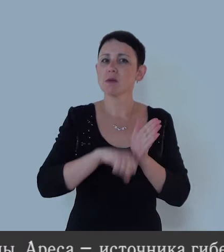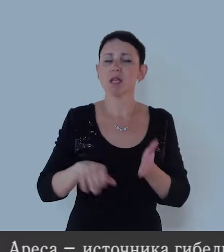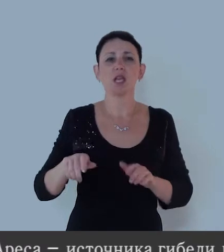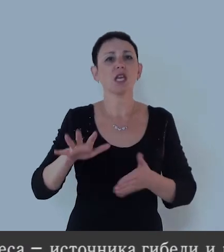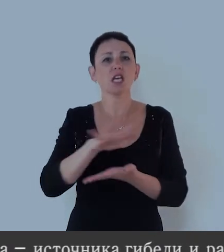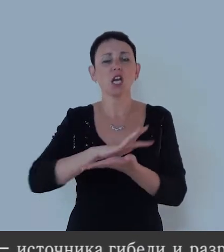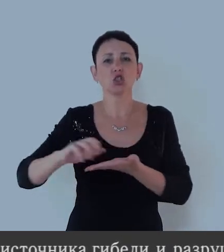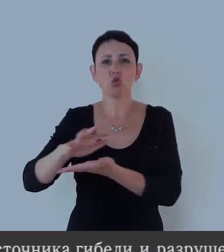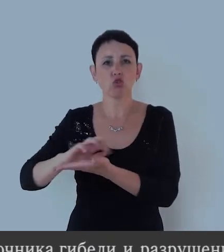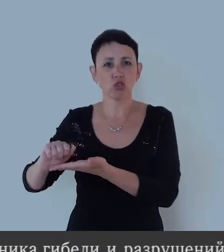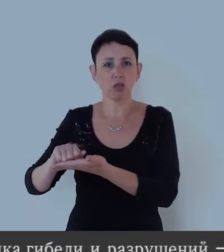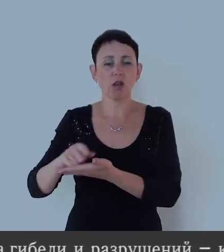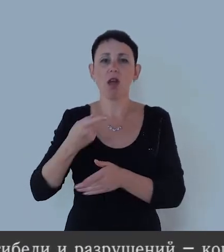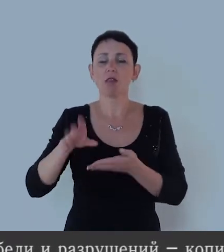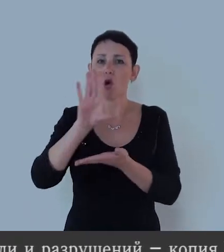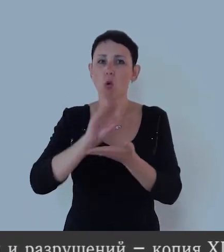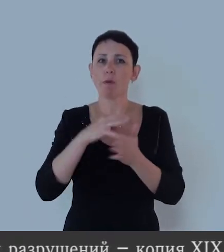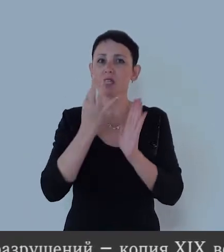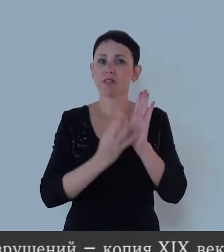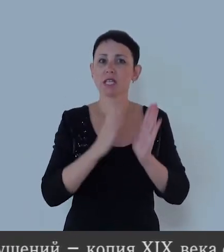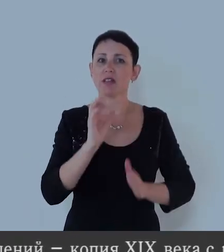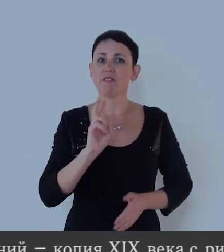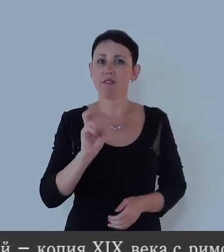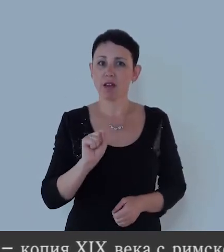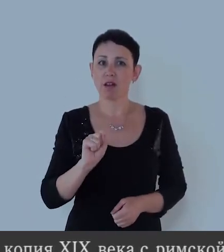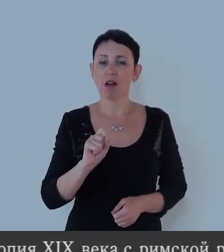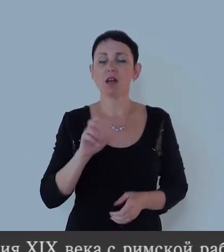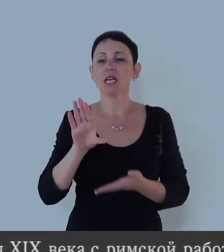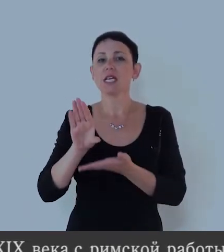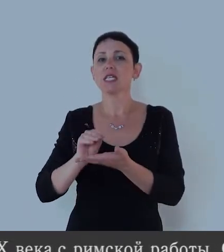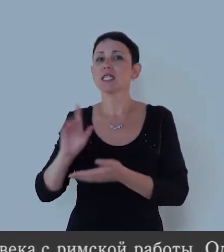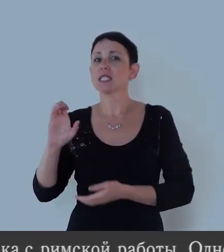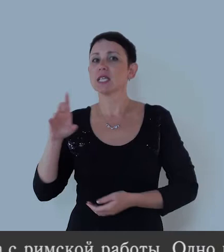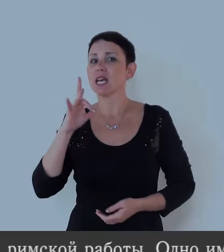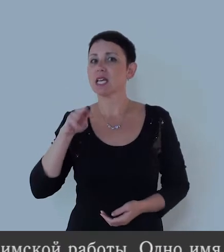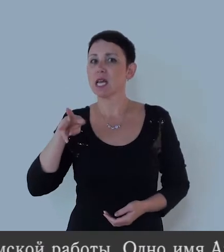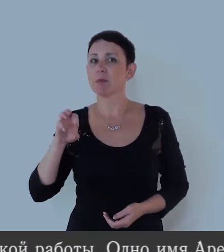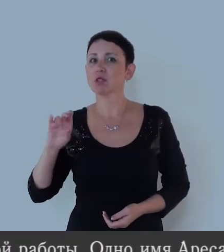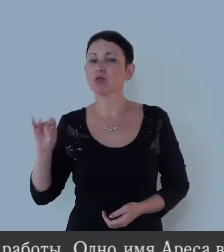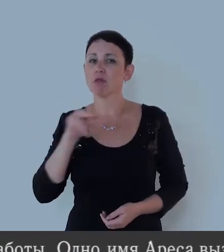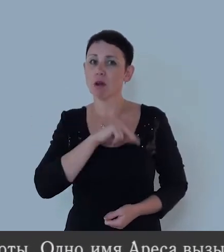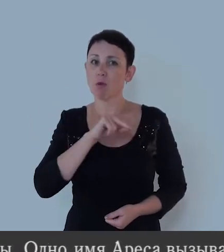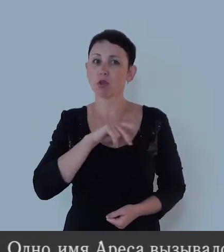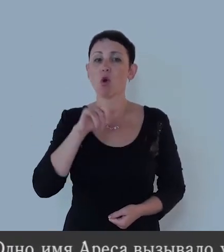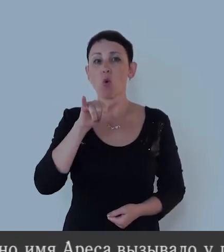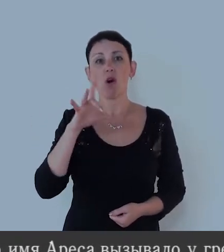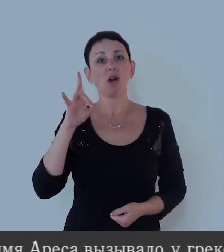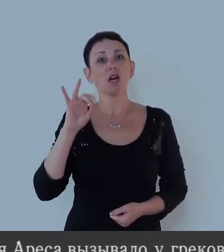разрушений. Это копия XIX века с римской работы. У римлян Арес был известен как